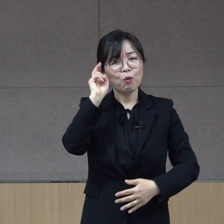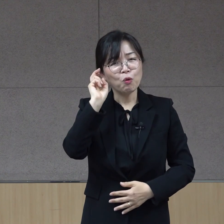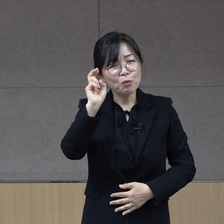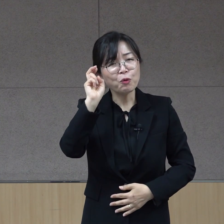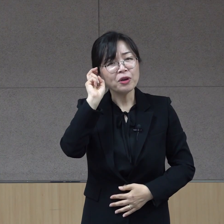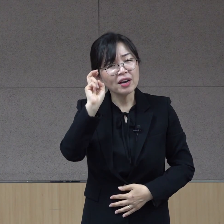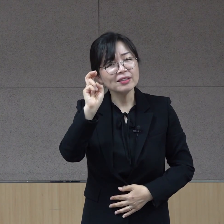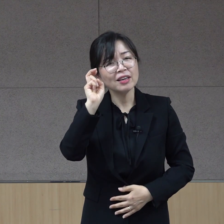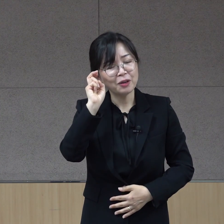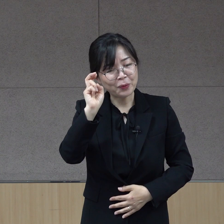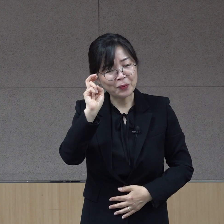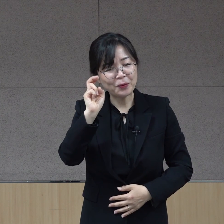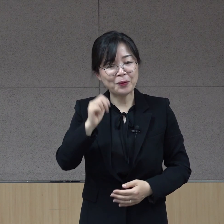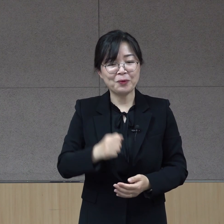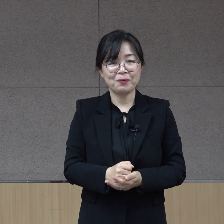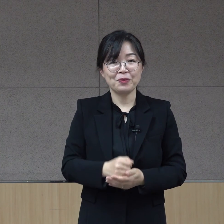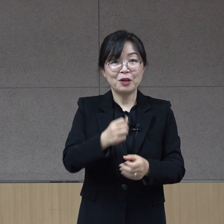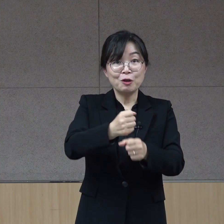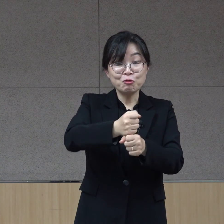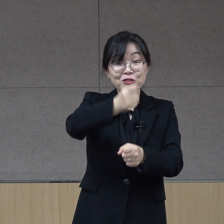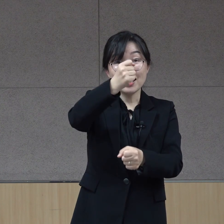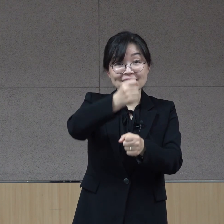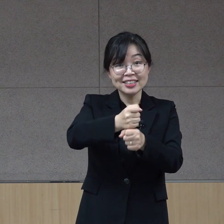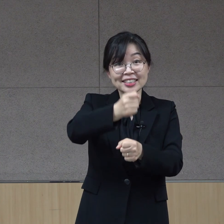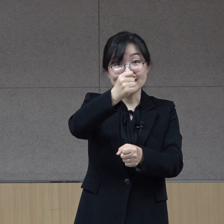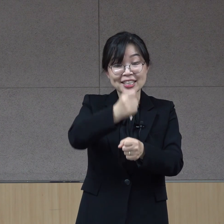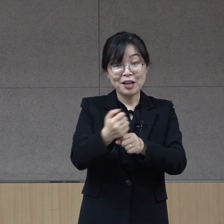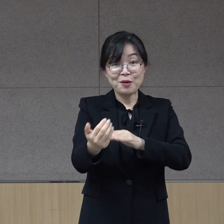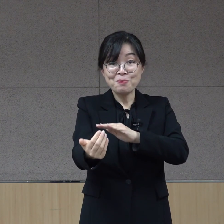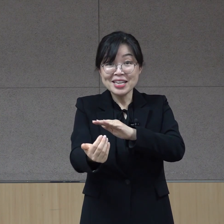올 모양이에요. 우산을 미리